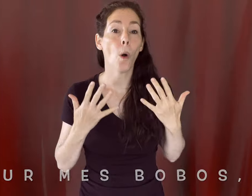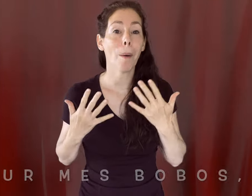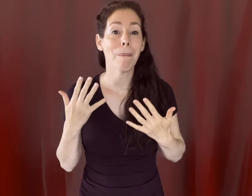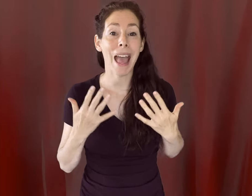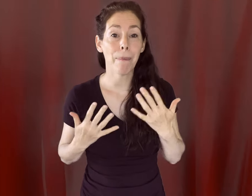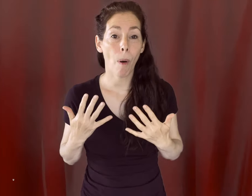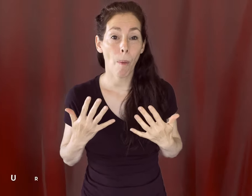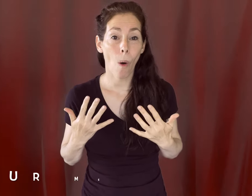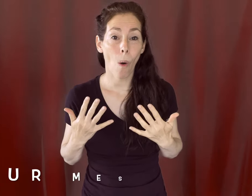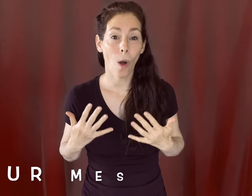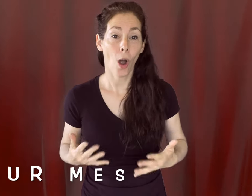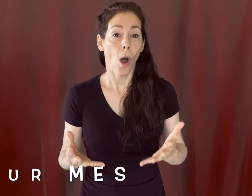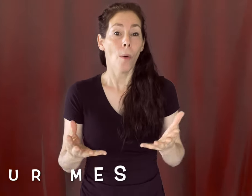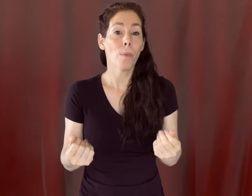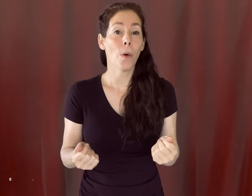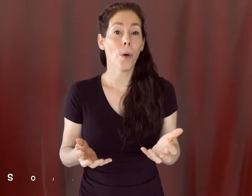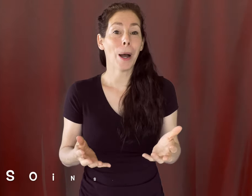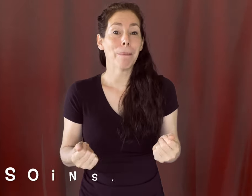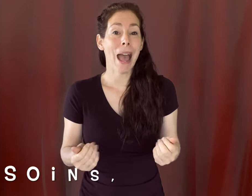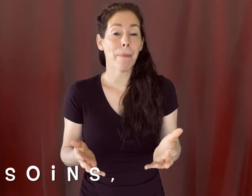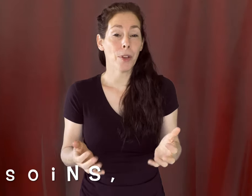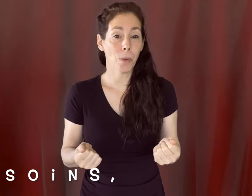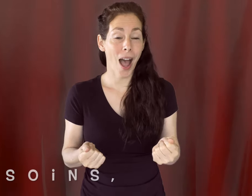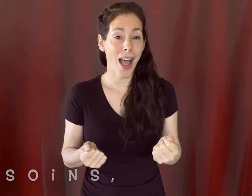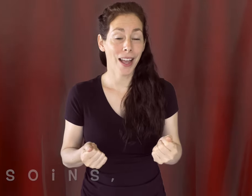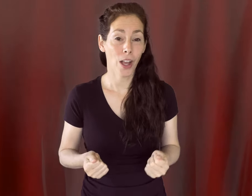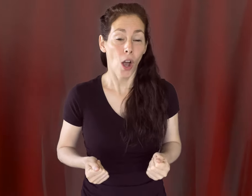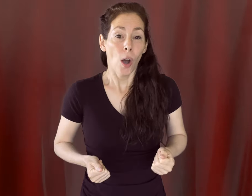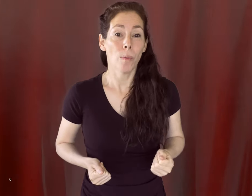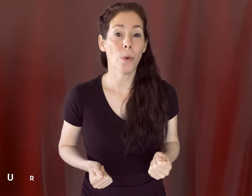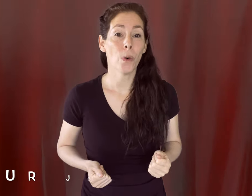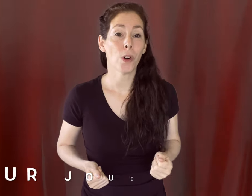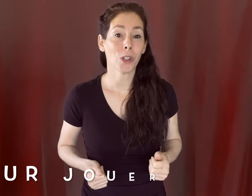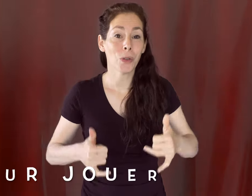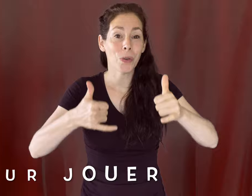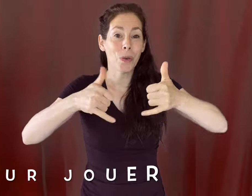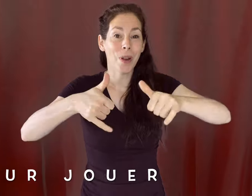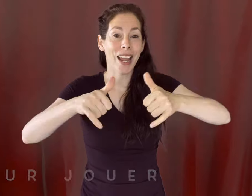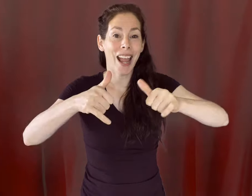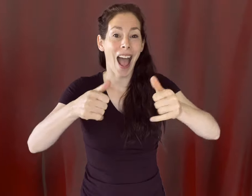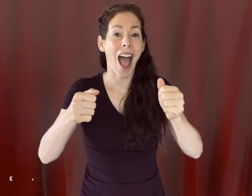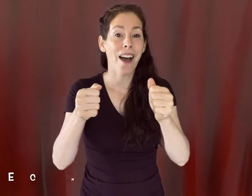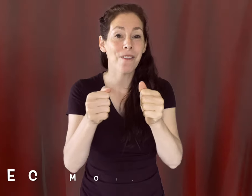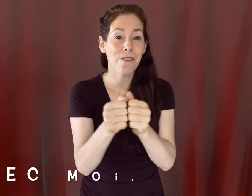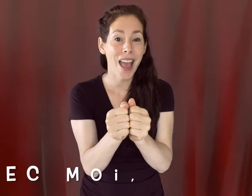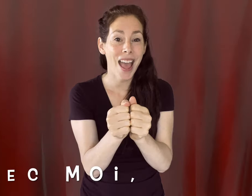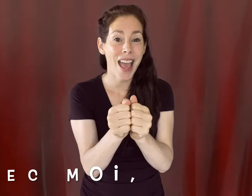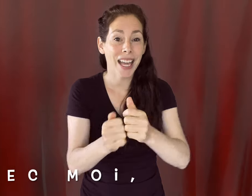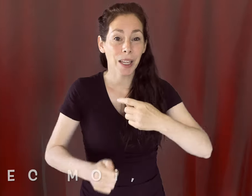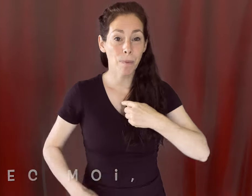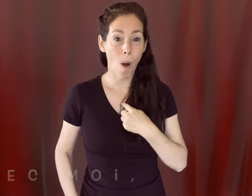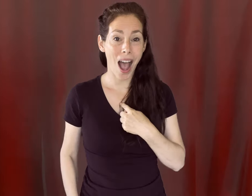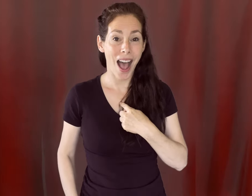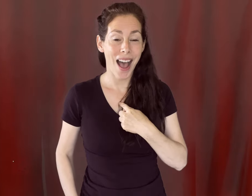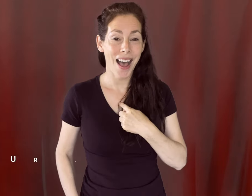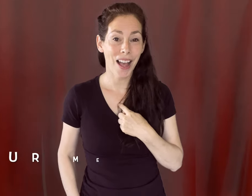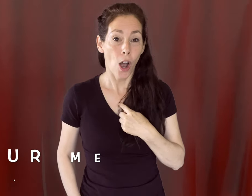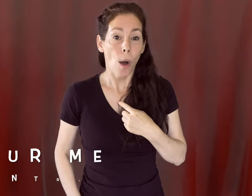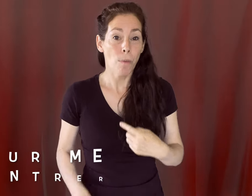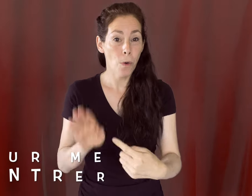Pour mes bobos, pour mes besoins, pour jouer avec moi,